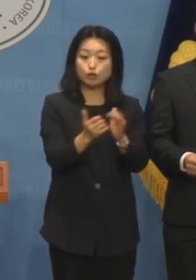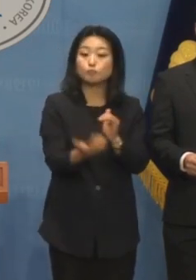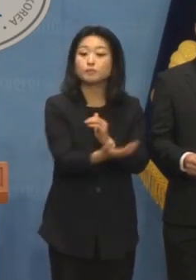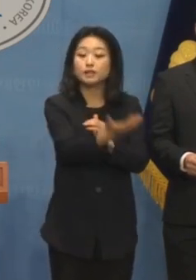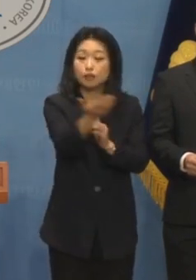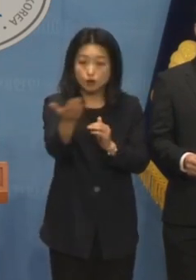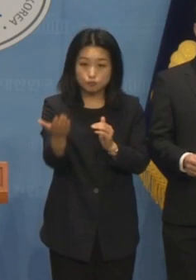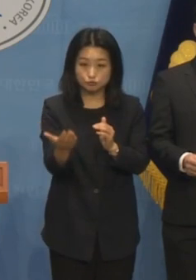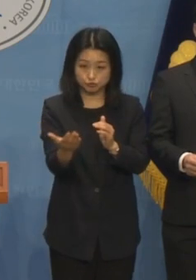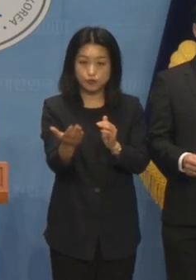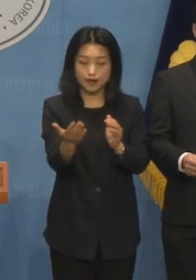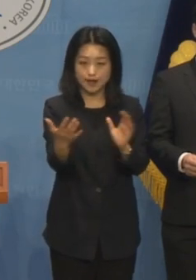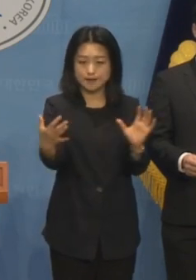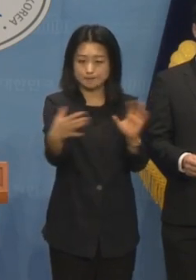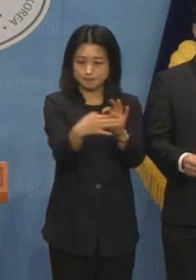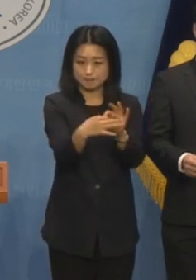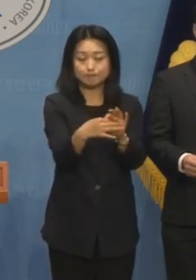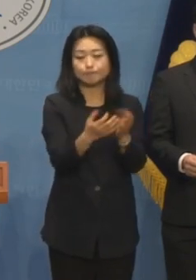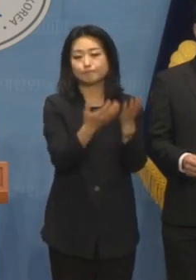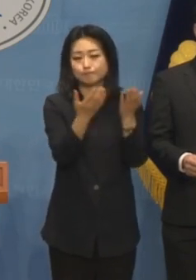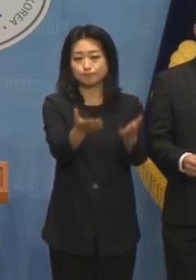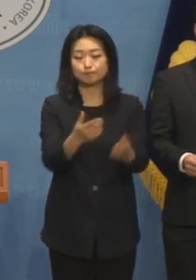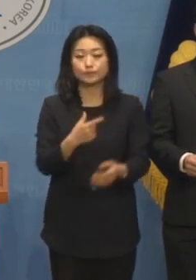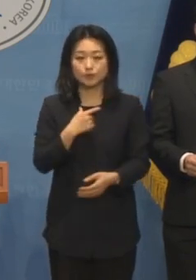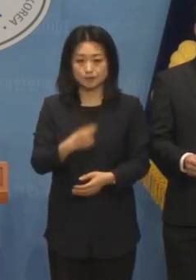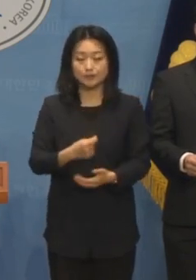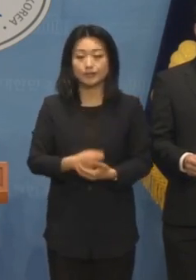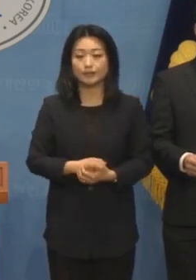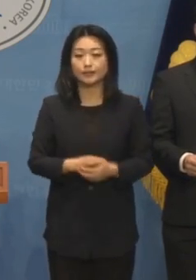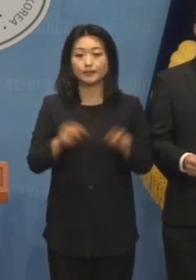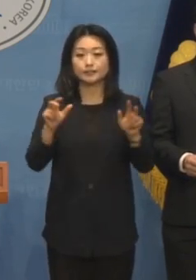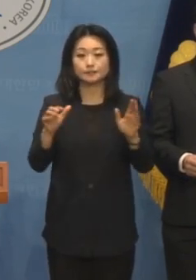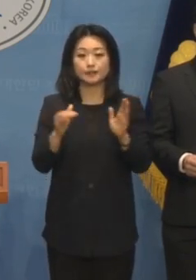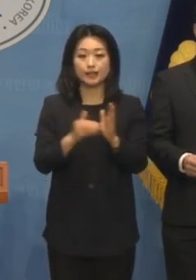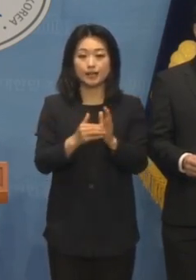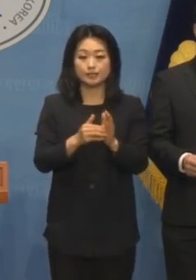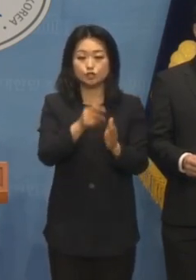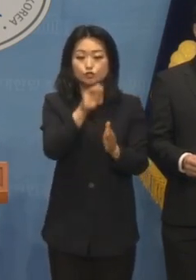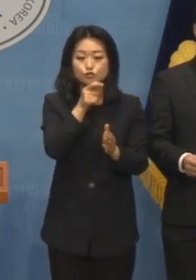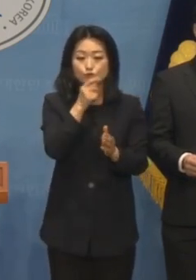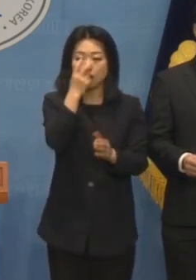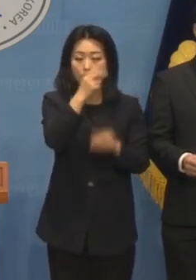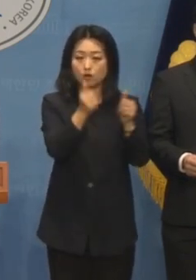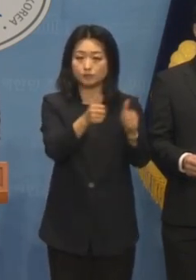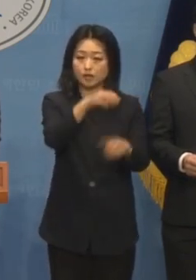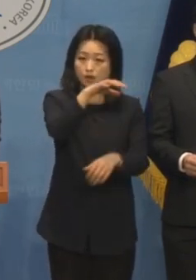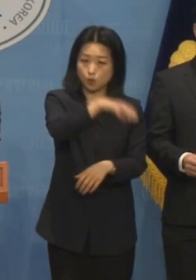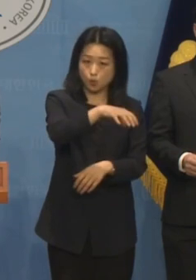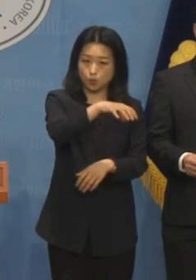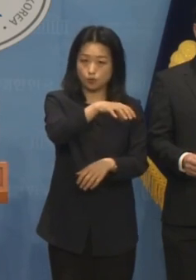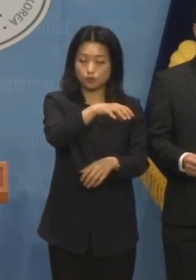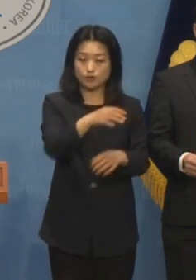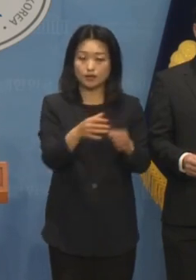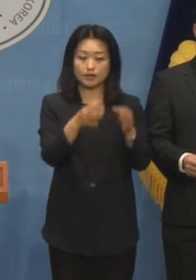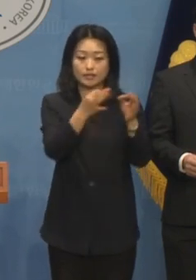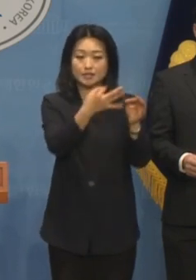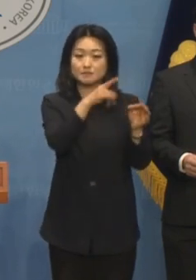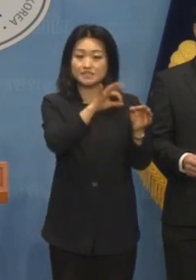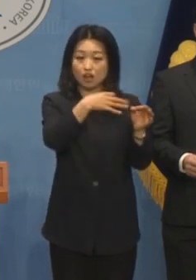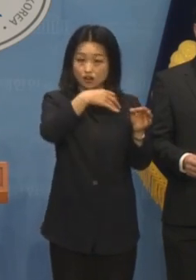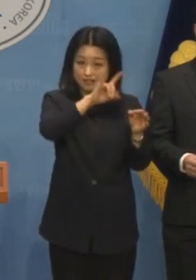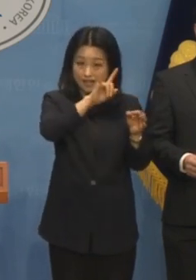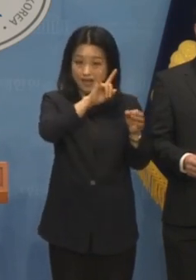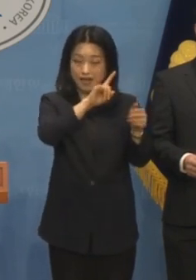품으로 돌아오게 하도록 만들었습니다. 지금까지 수원지검에서 진행된 김성태에 대한